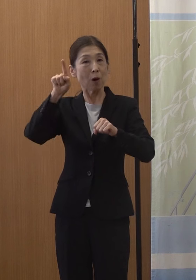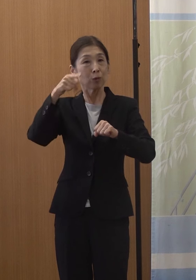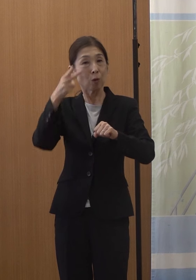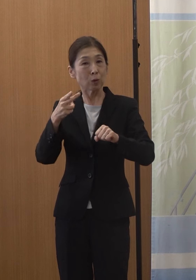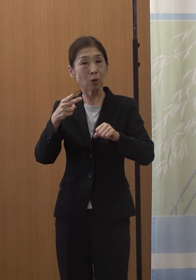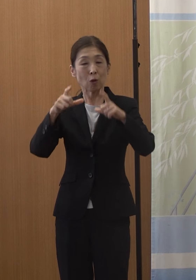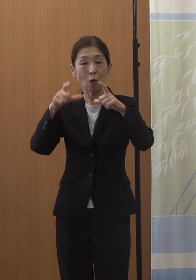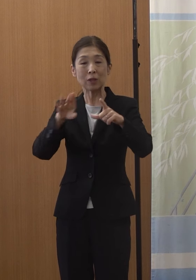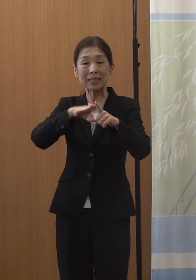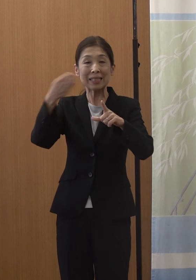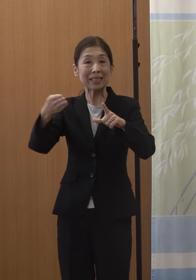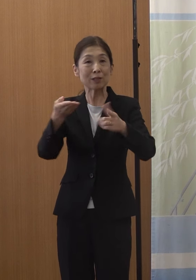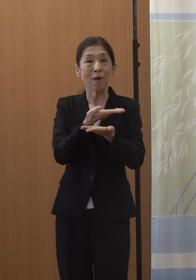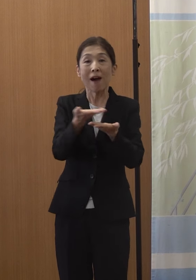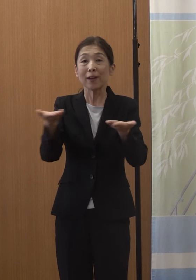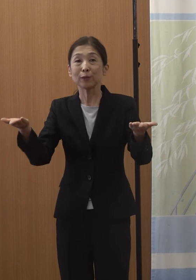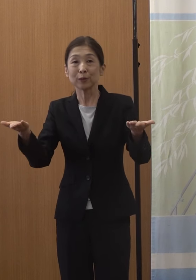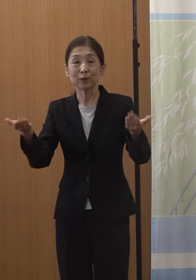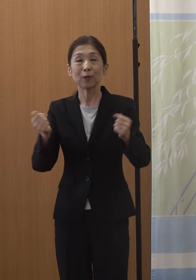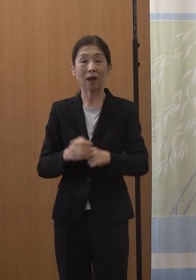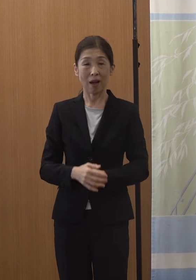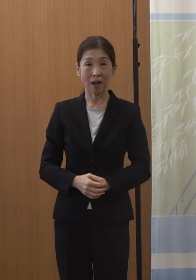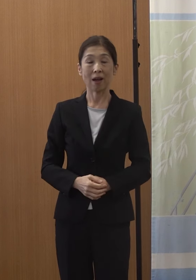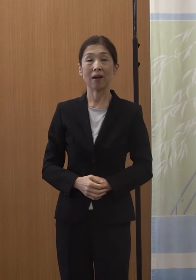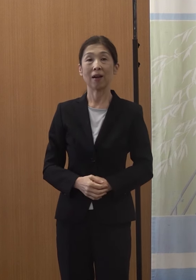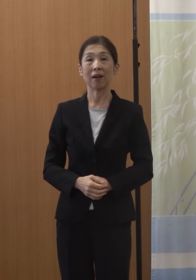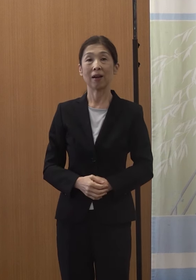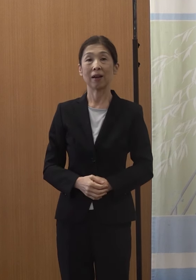のステッカーを配布いたしますほか、